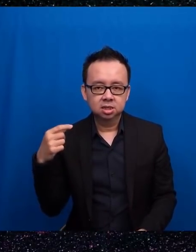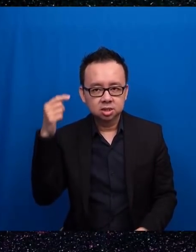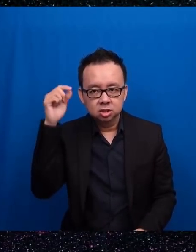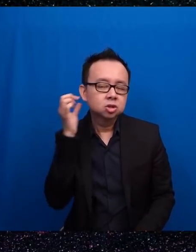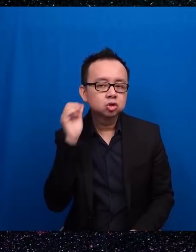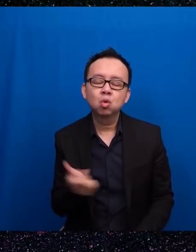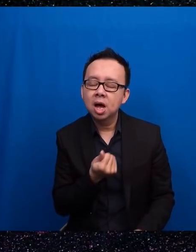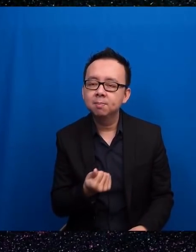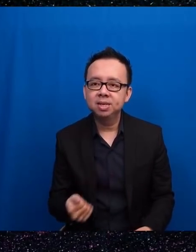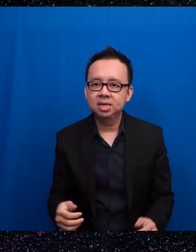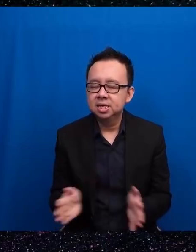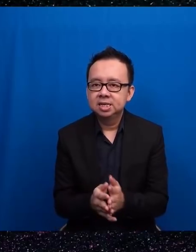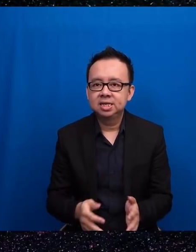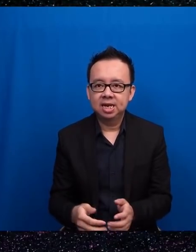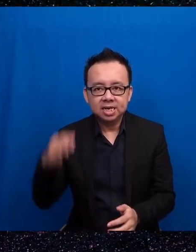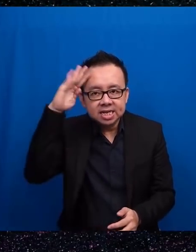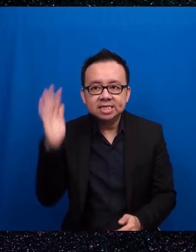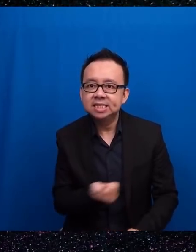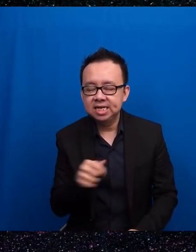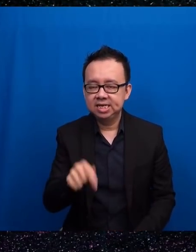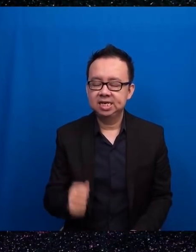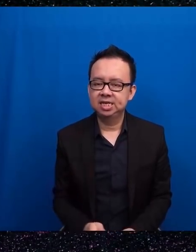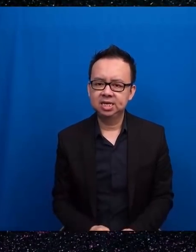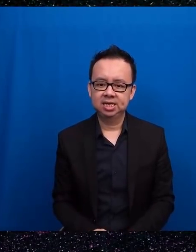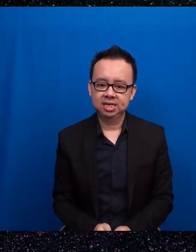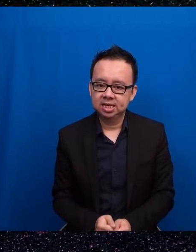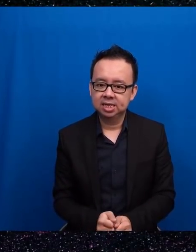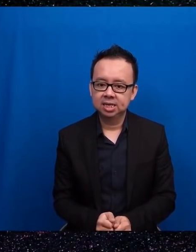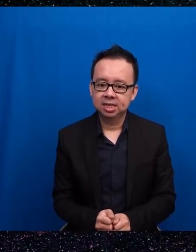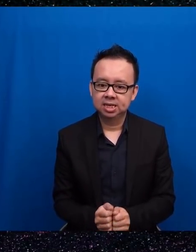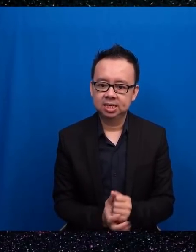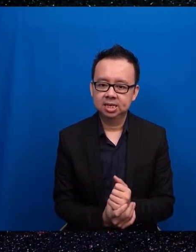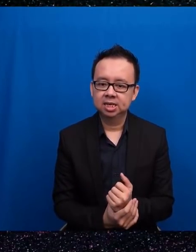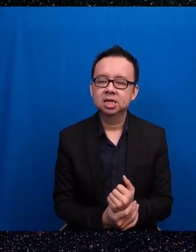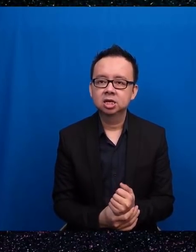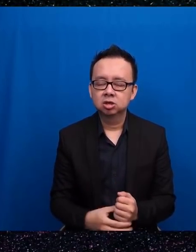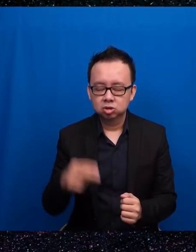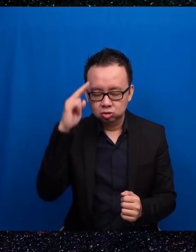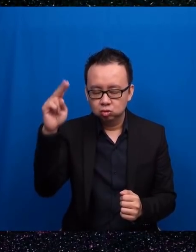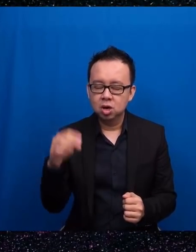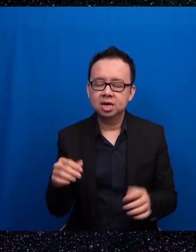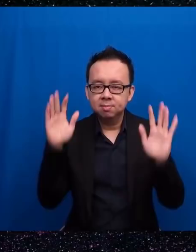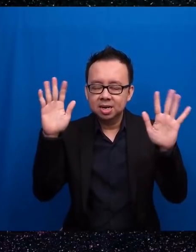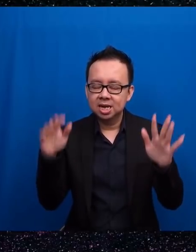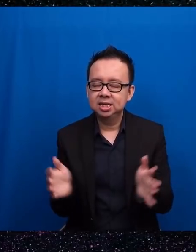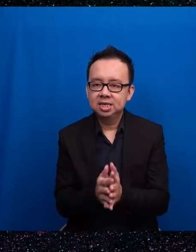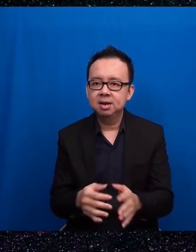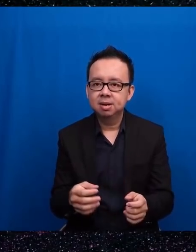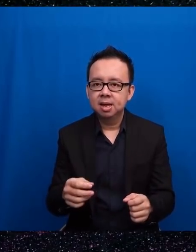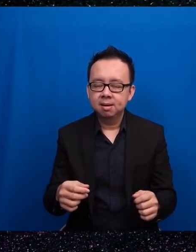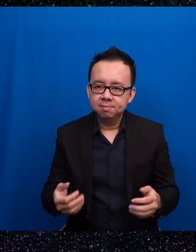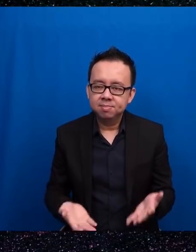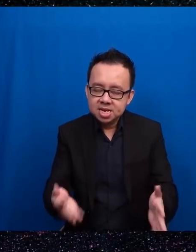anggur yang baru di dalam kehidupan mereka. Bahkan kalau sudah menjadi tawar pun, Engkau yang sudah membuat mujizat